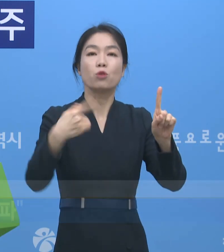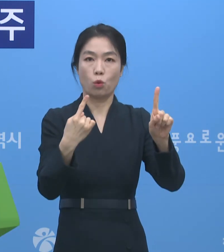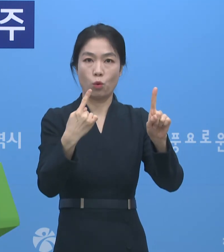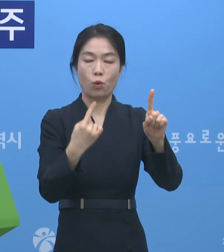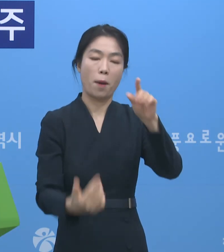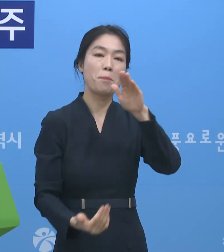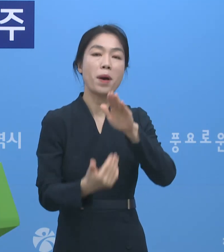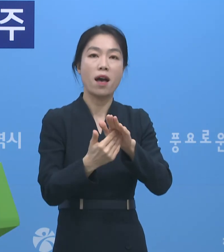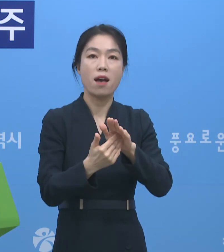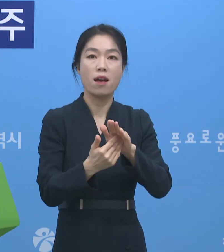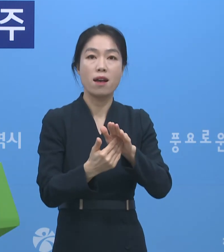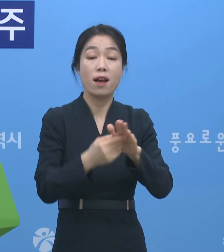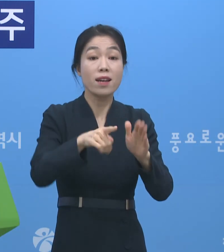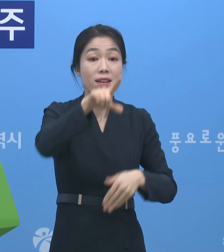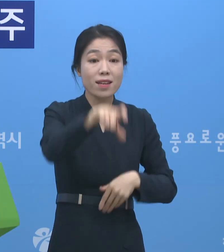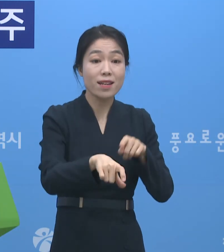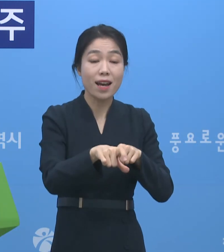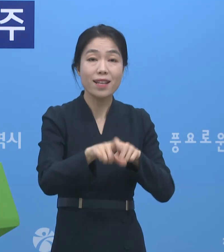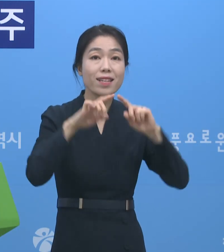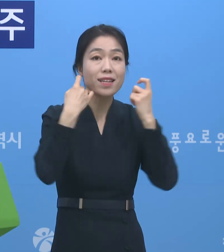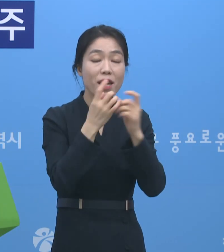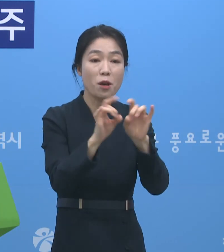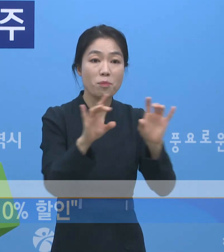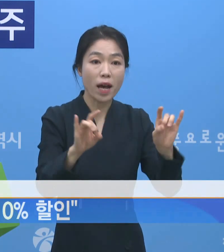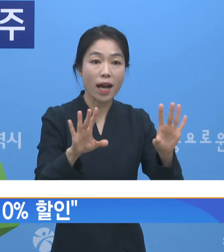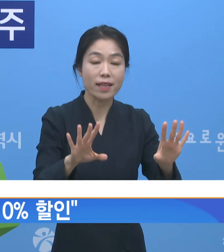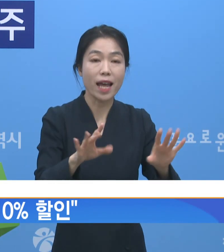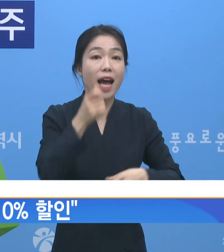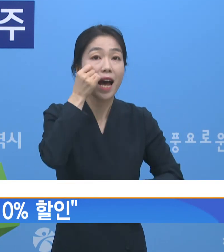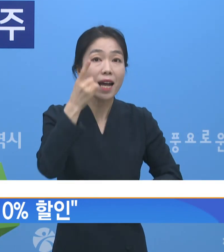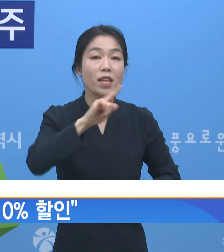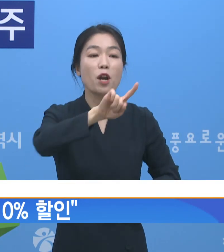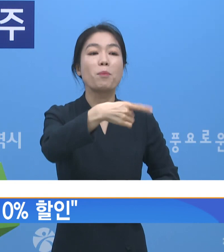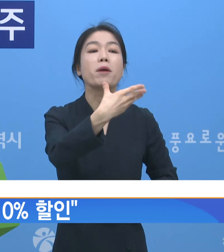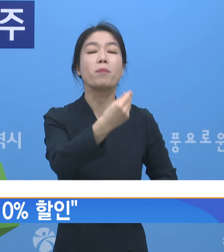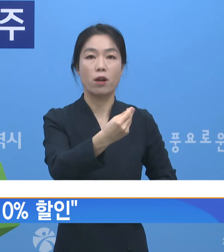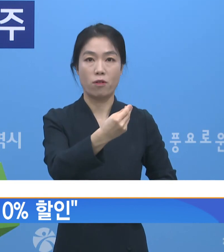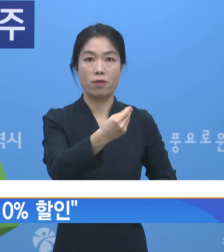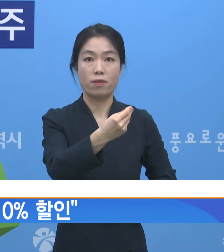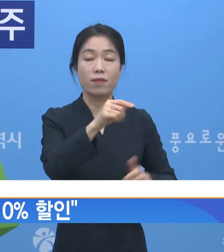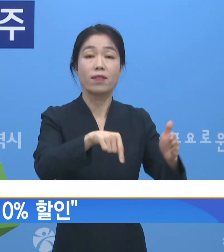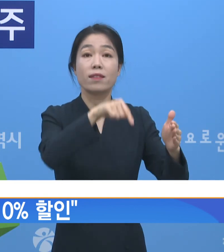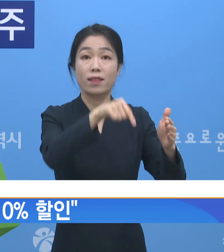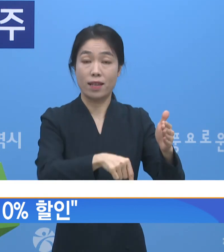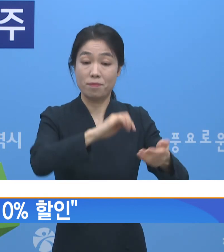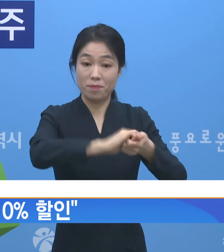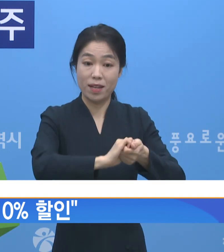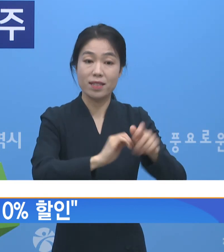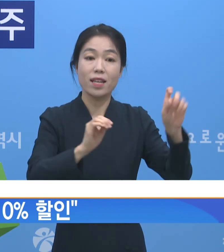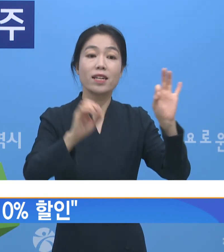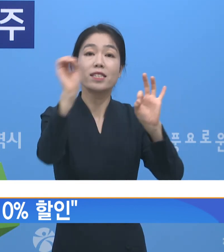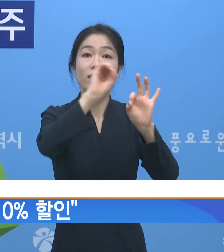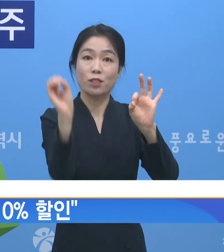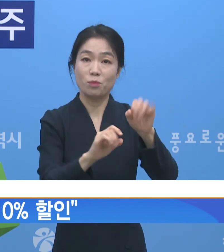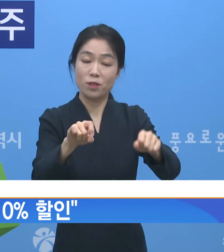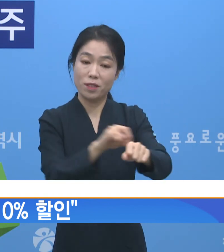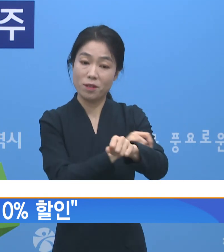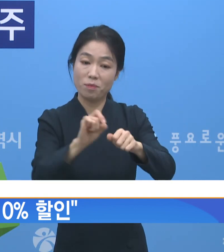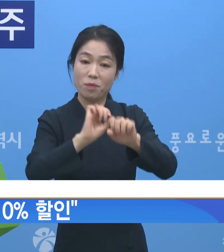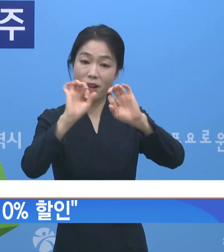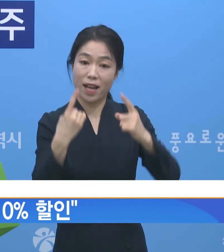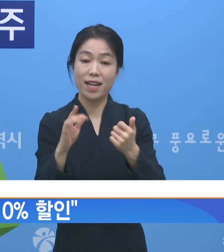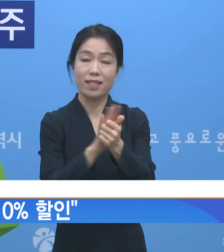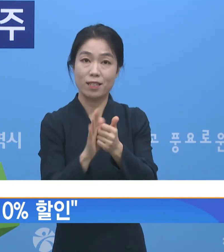돌파했습니다. 이 카드는 개인당 올 1천만 원, 100만 원 내에서 10%의 특별 할인